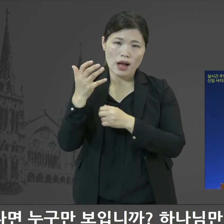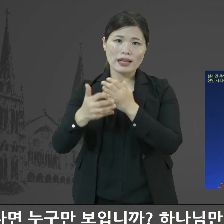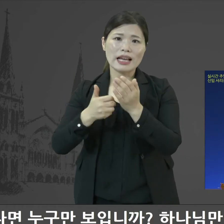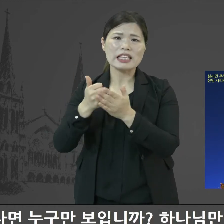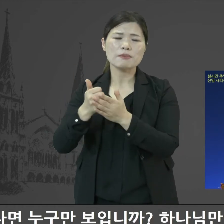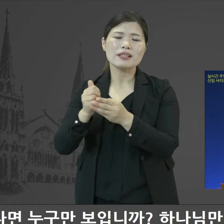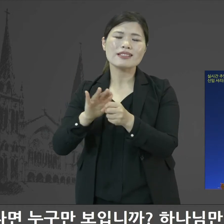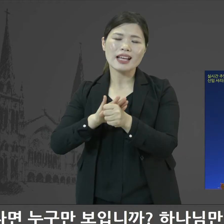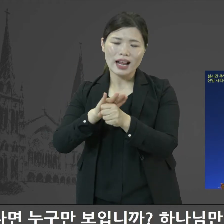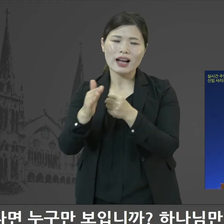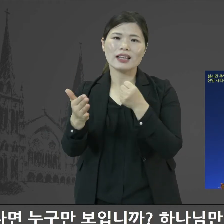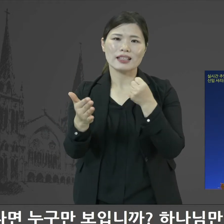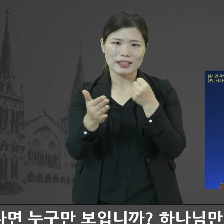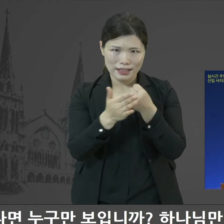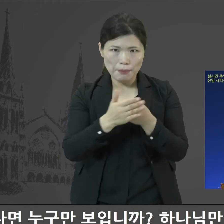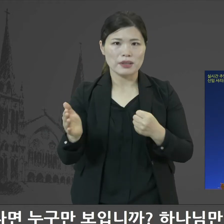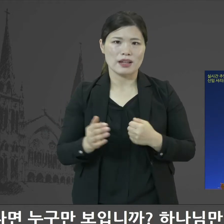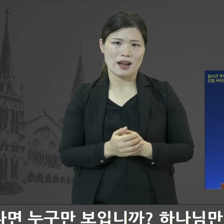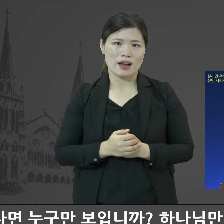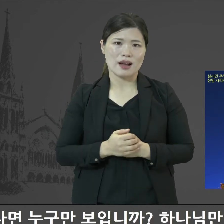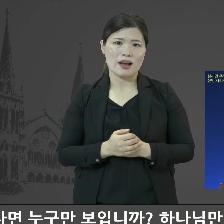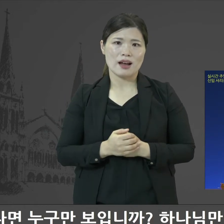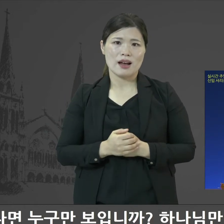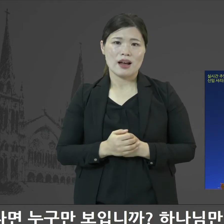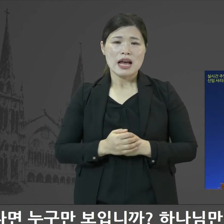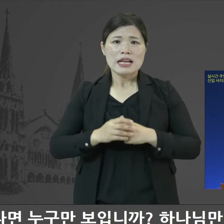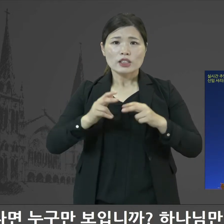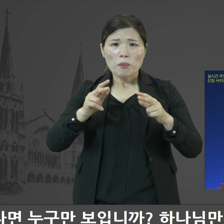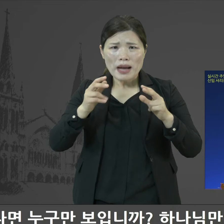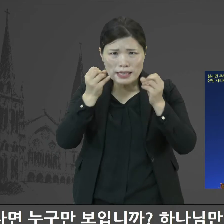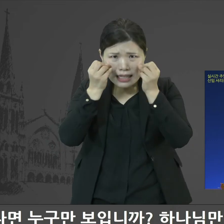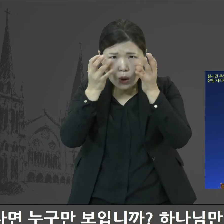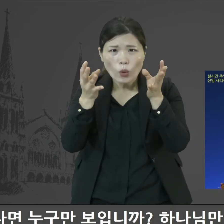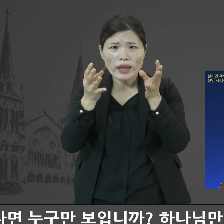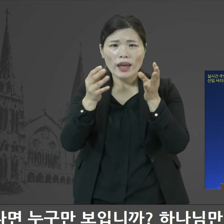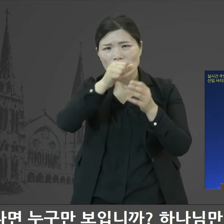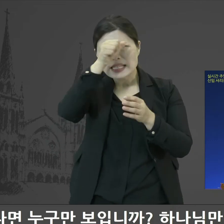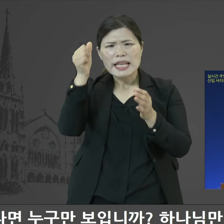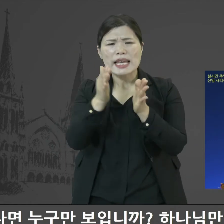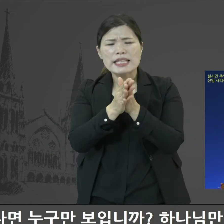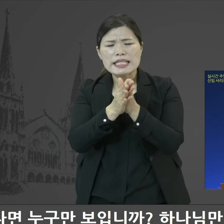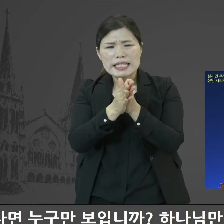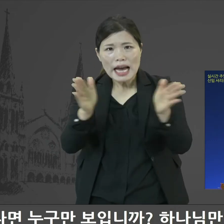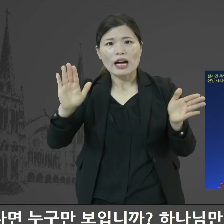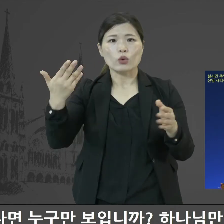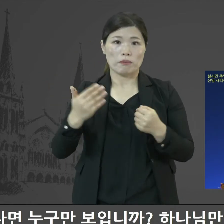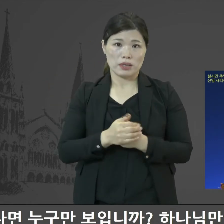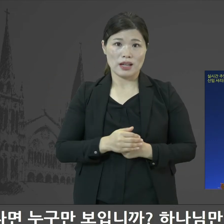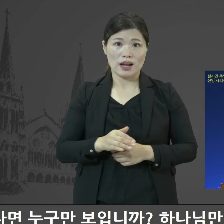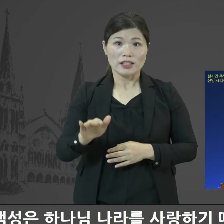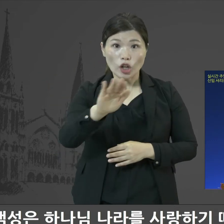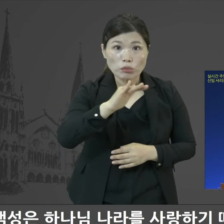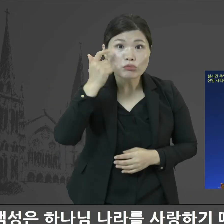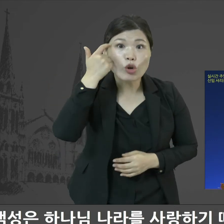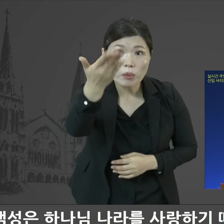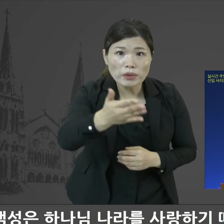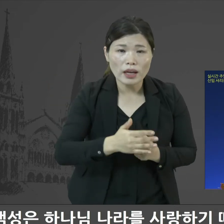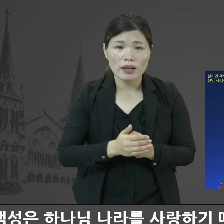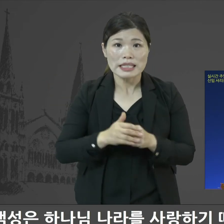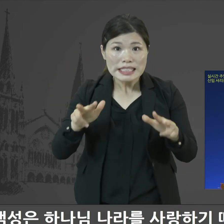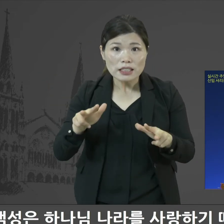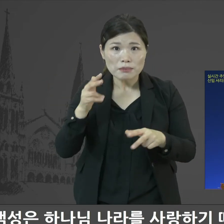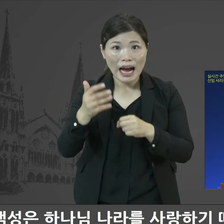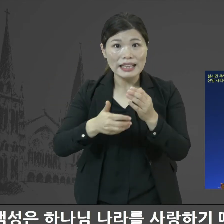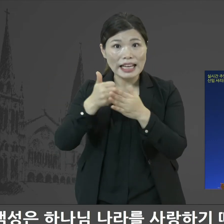때문이죠. 이것이 터닝 포인트입니다. 새로운 인생이 시작되는 것이죠. 한번 물어보고 싶습니다. 여러분, 지금 하나님만 바라보고